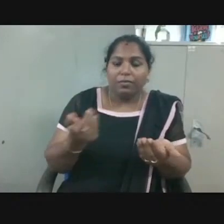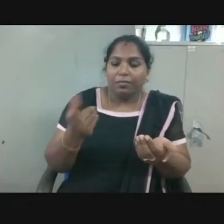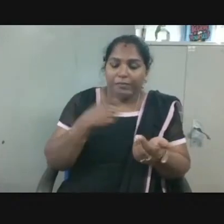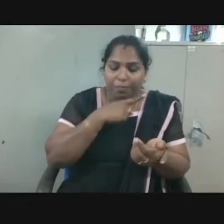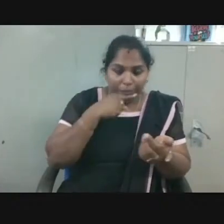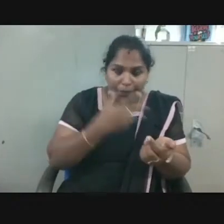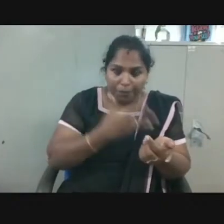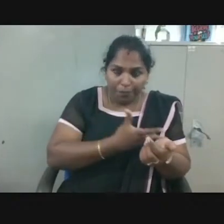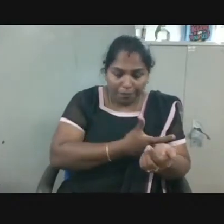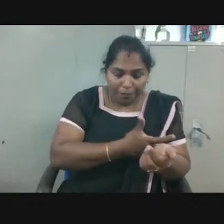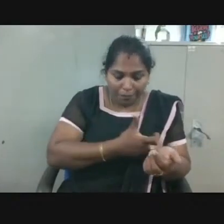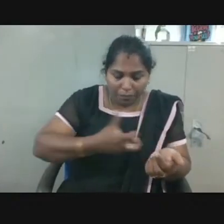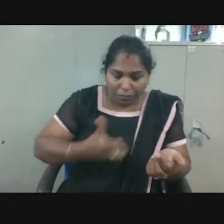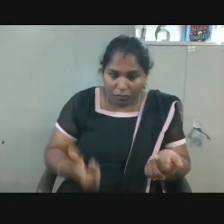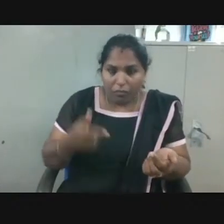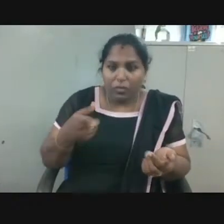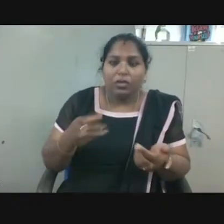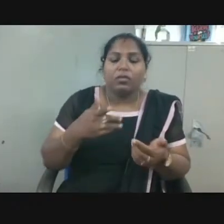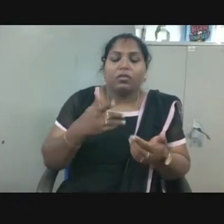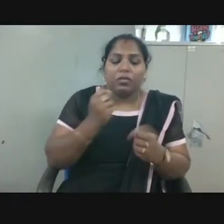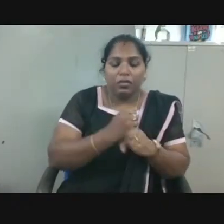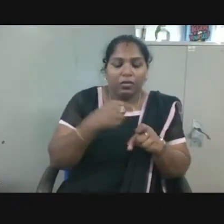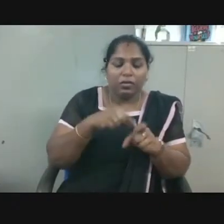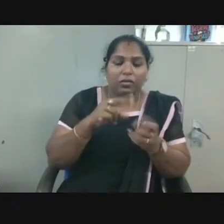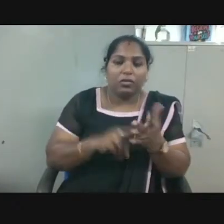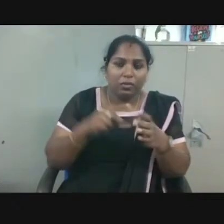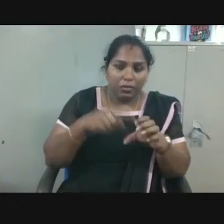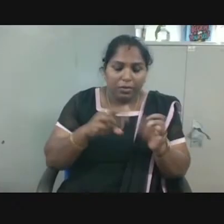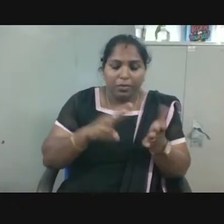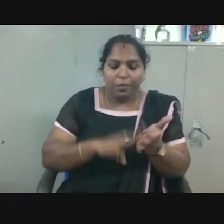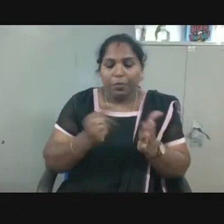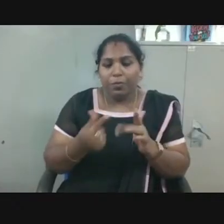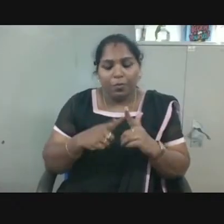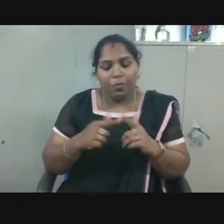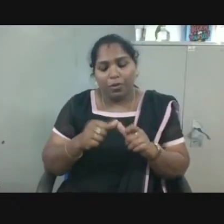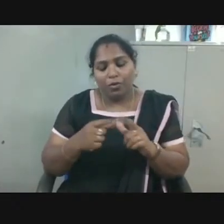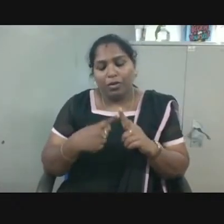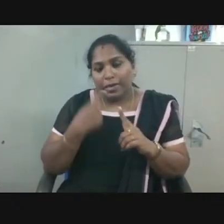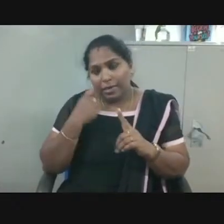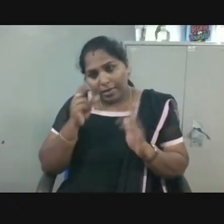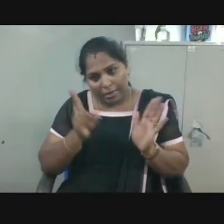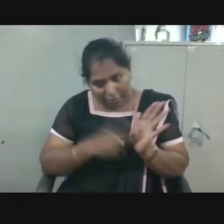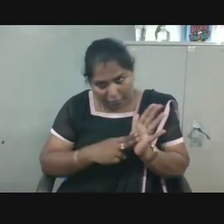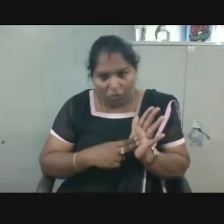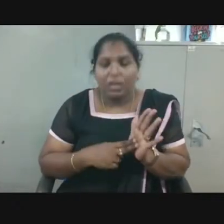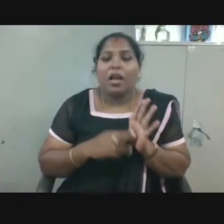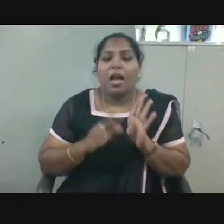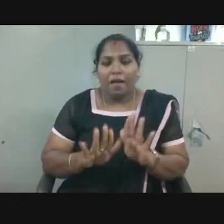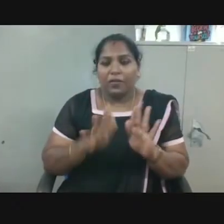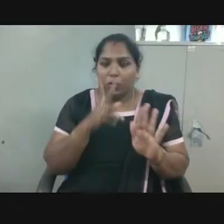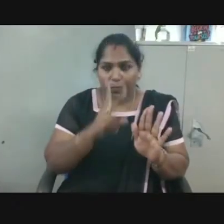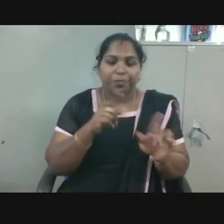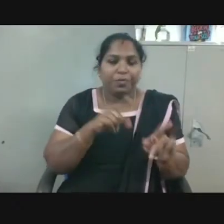ഈ 30% കുഞ്ഞുങ്ങൾക്ക് അമ്മയിൽ കാരിയർ ആയിരിക്കത്തില്ല. ഈ അമ്മയുടെ അണ്ടവും അച്ഛന്റെ ബീജവും